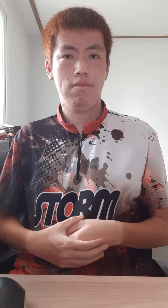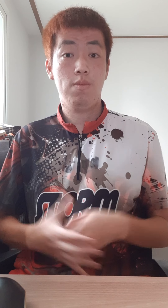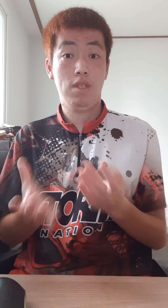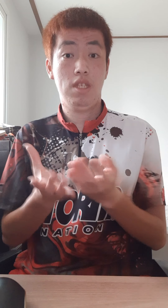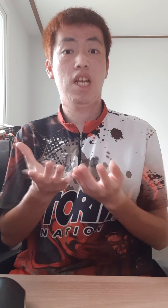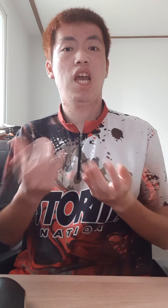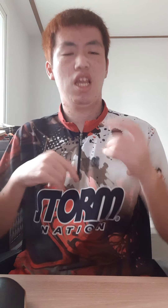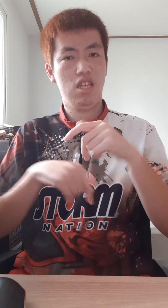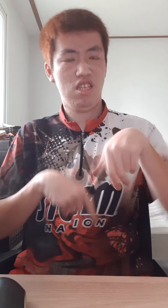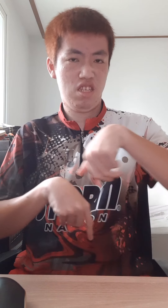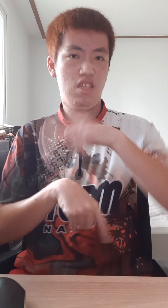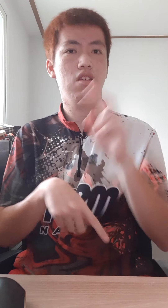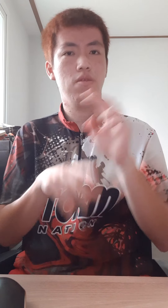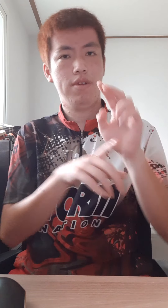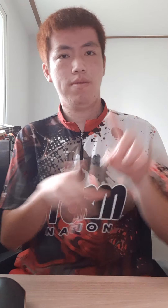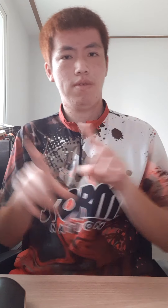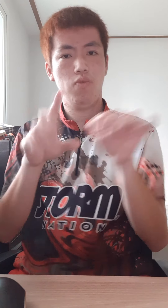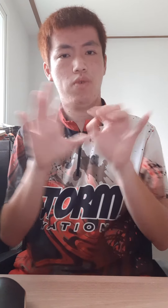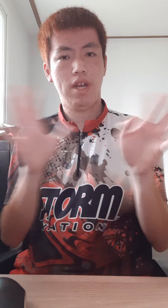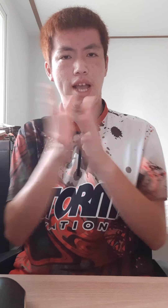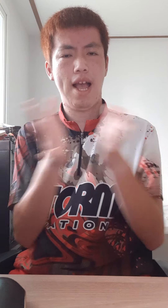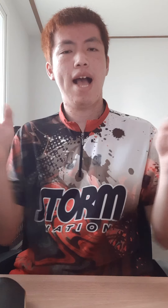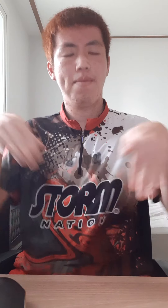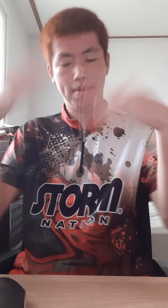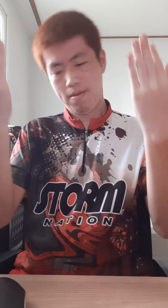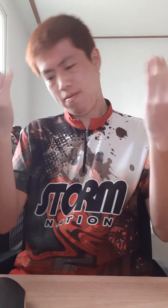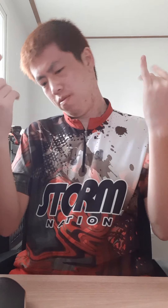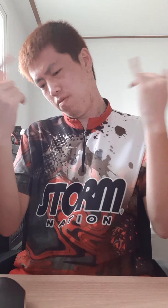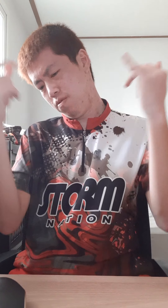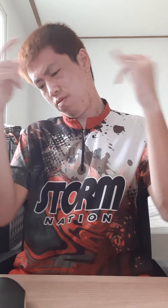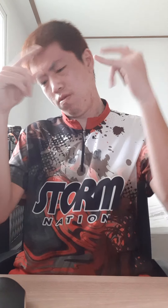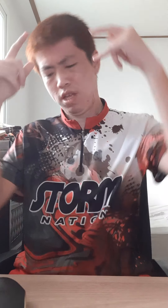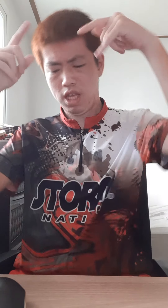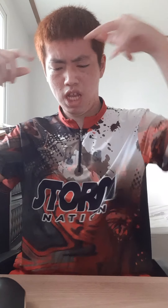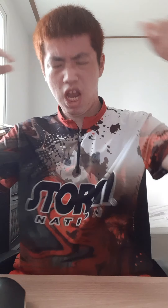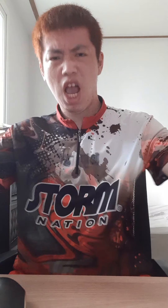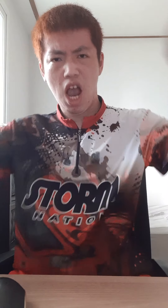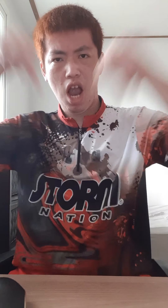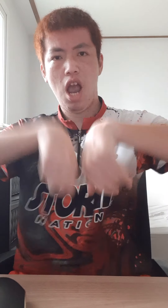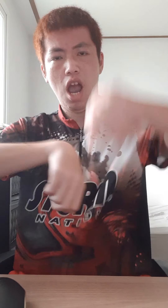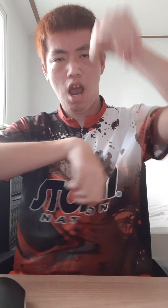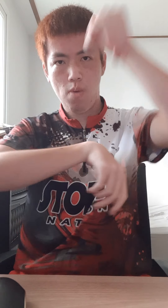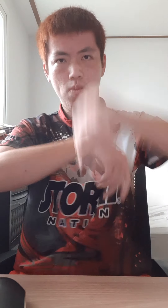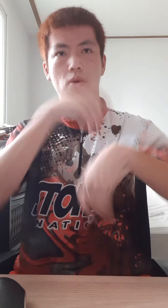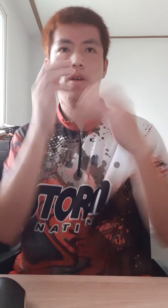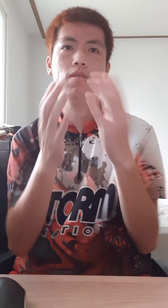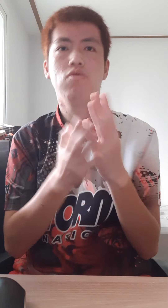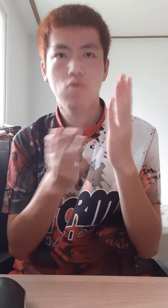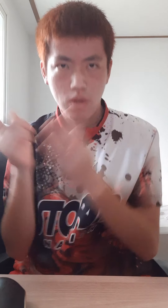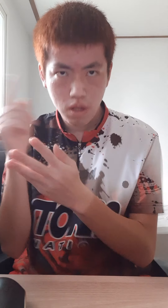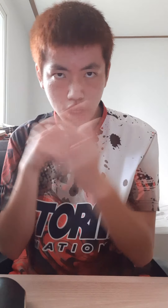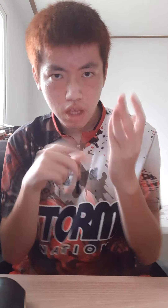장애계는 지난 26일 인권위 앞에서 기자회견을 열고 장애인의 모부성권 확보를 위한 지원 대책을